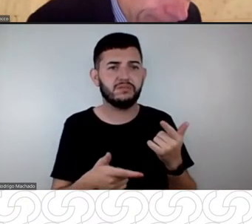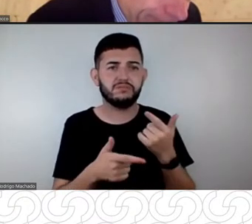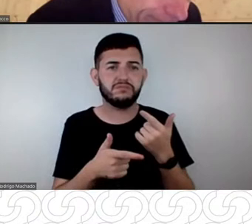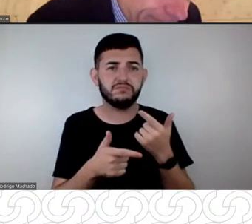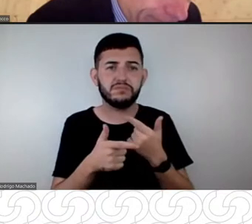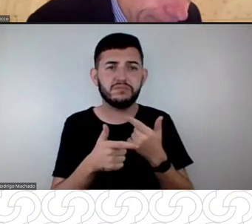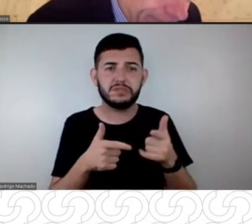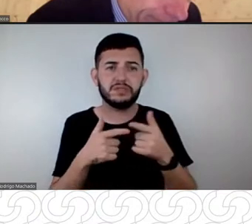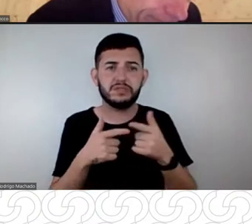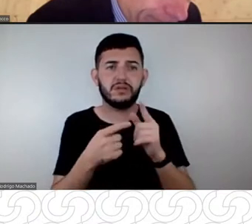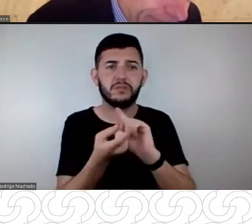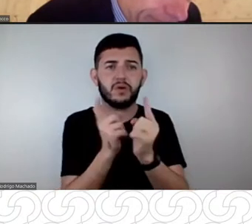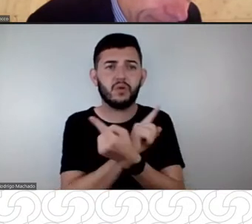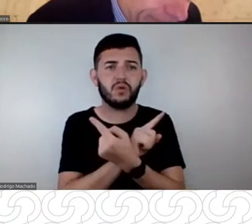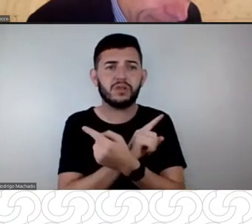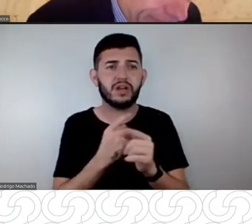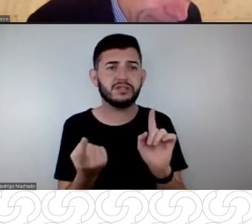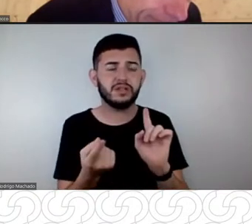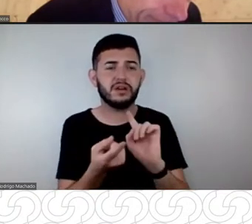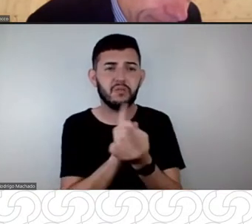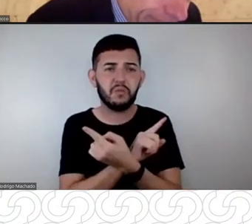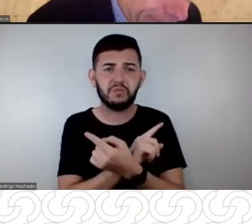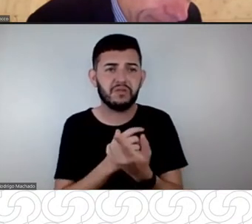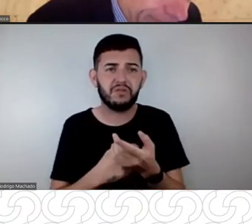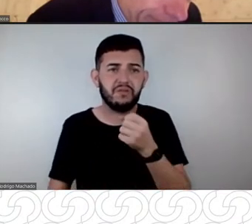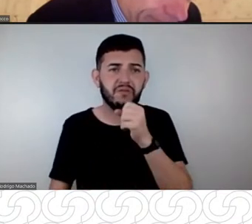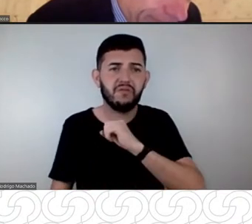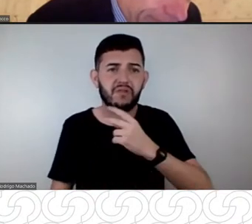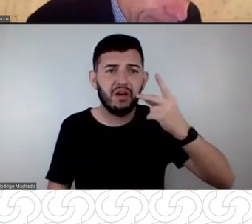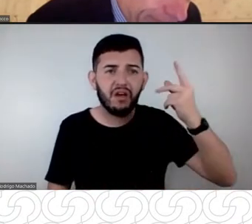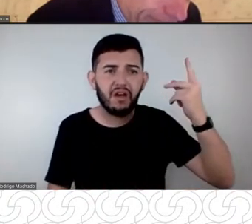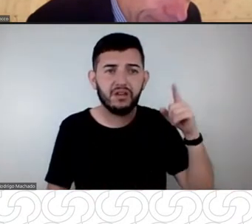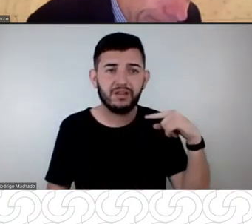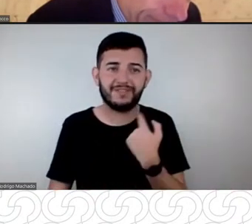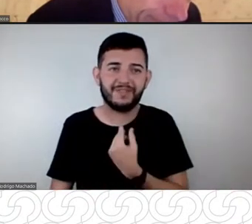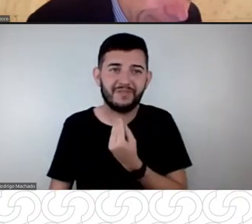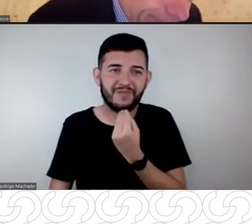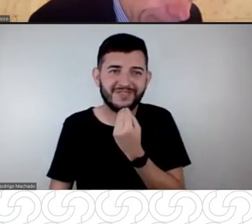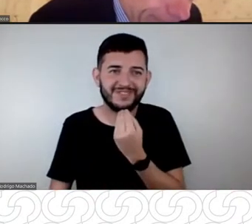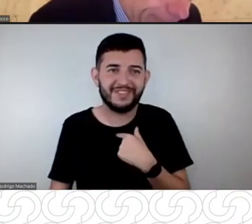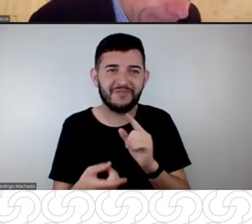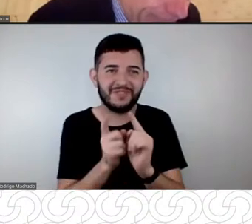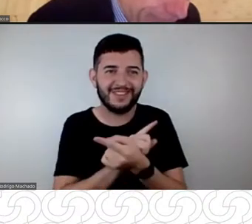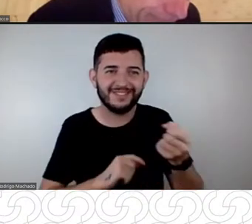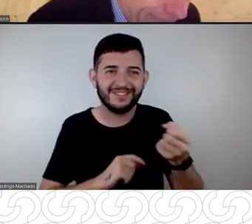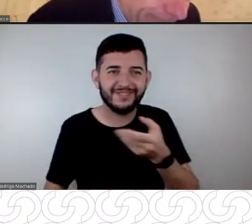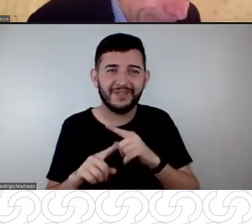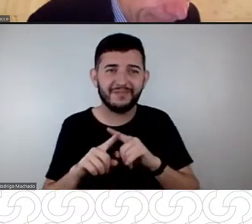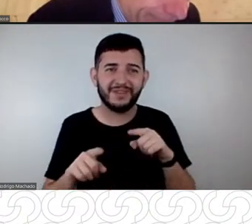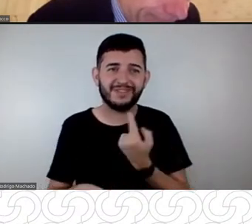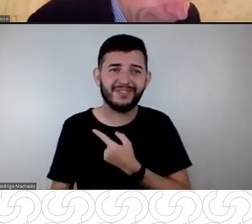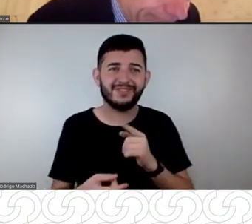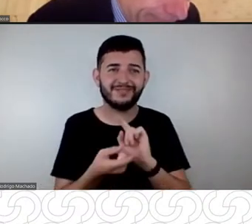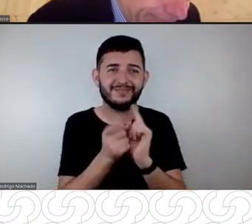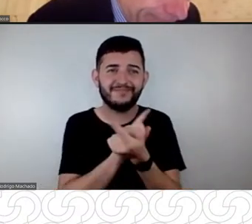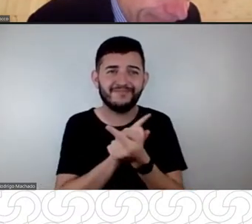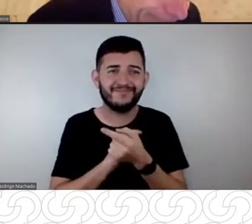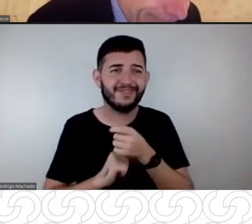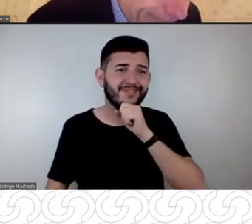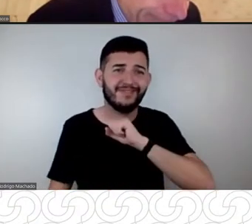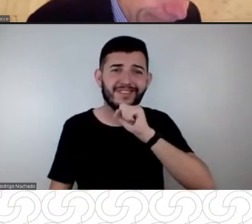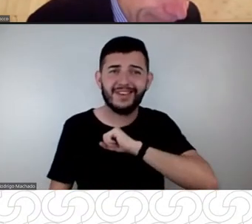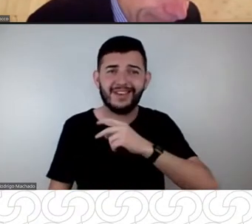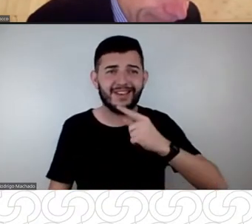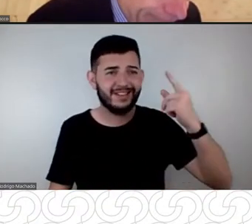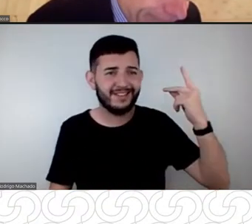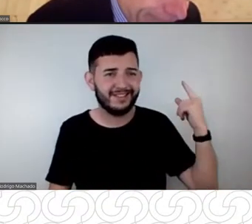as velhas contradições, quando deveríamos estar à procura de novas contradições. E já ligando com o segundo tema,